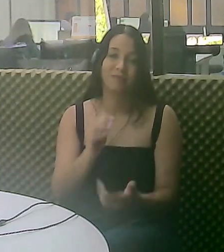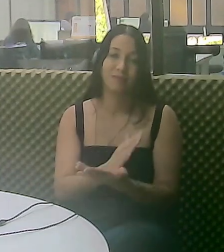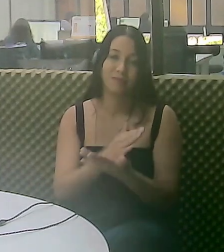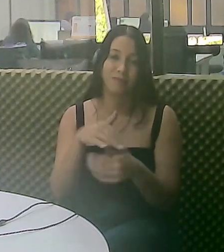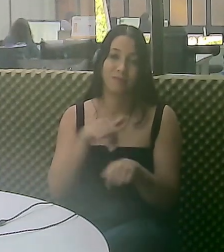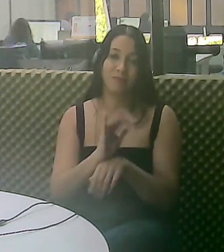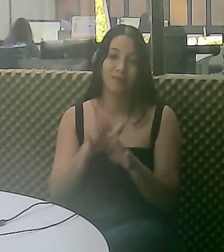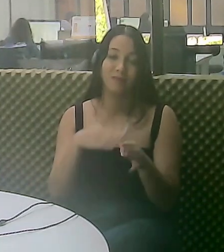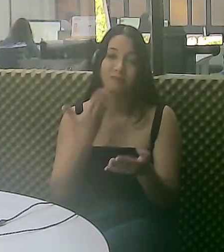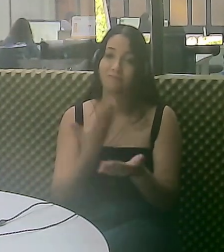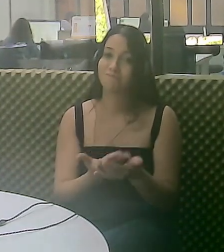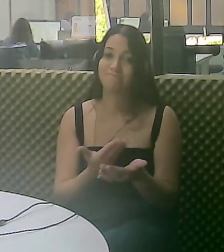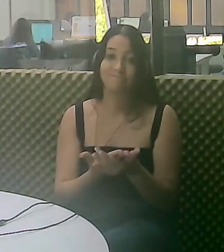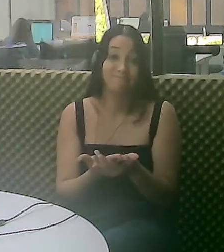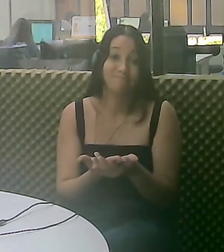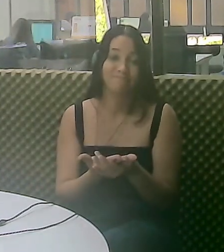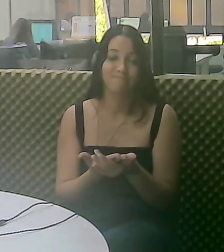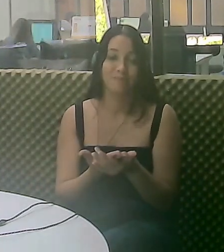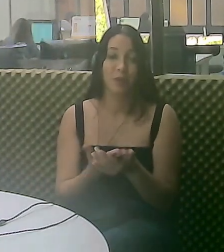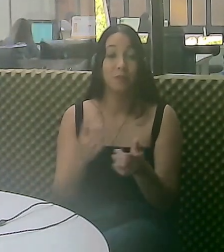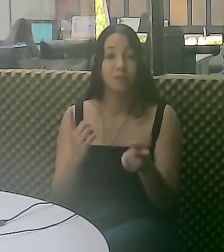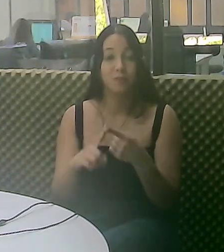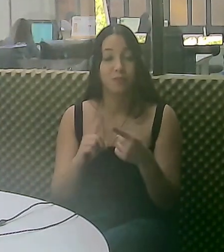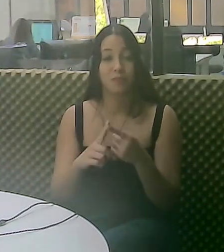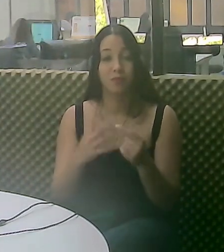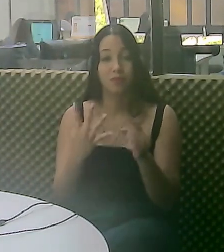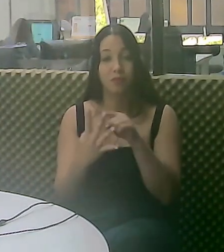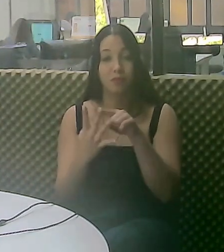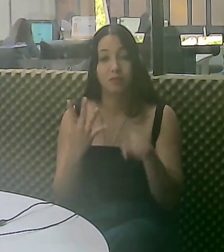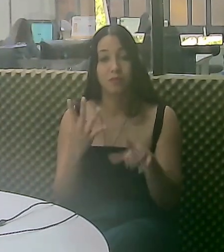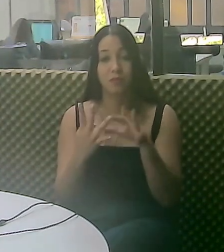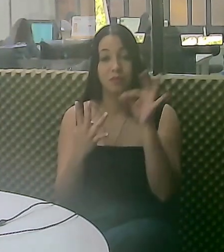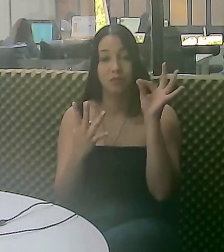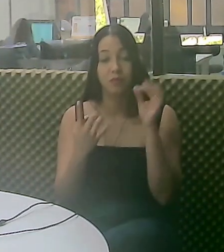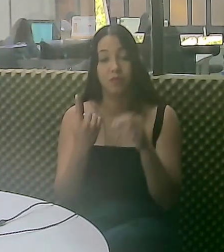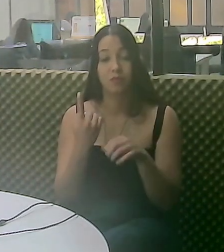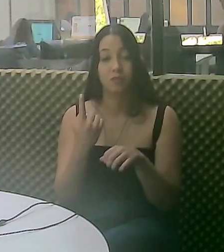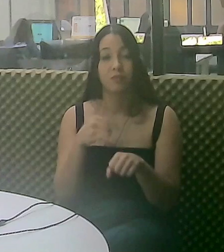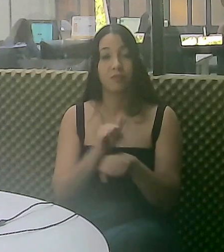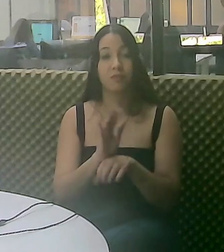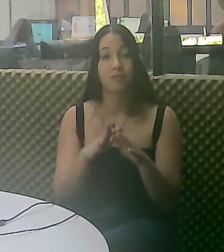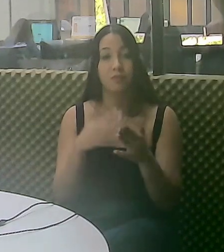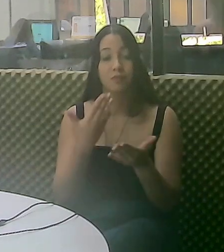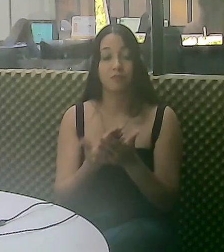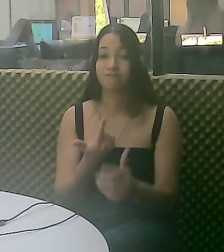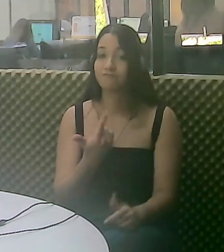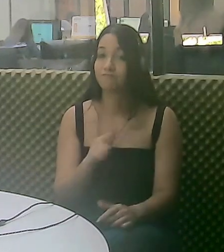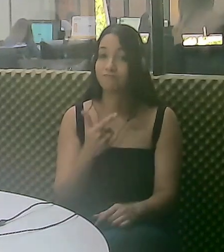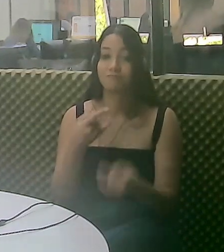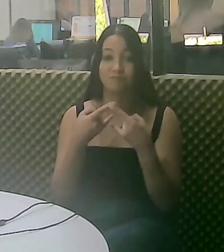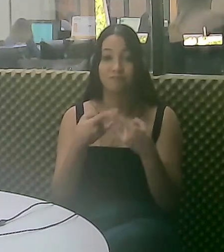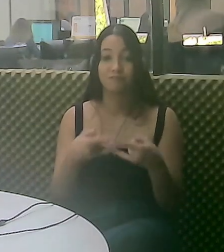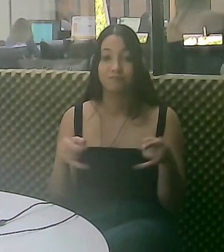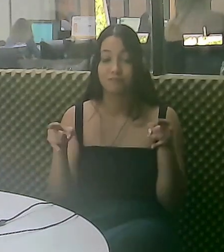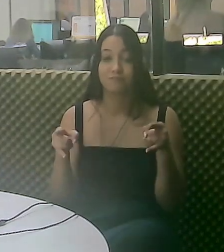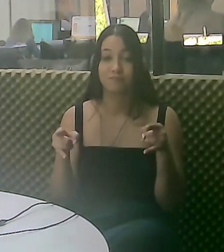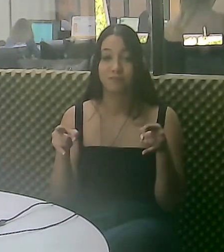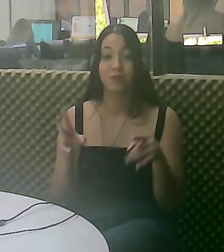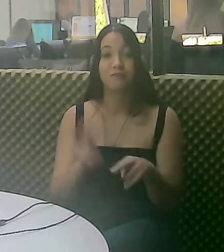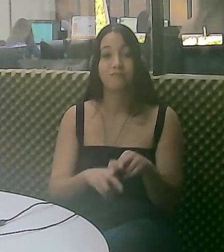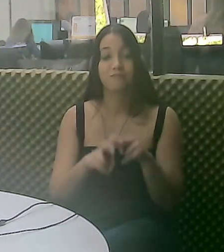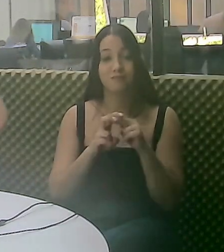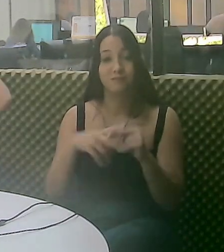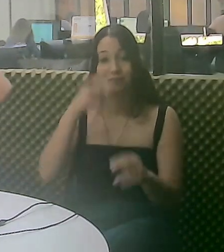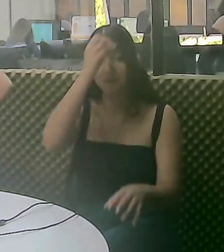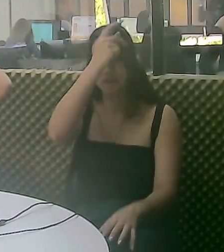vezes a Ana não aparece na escola. É porque ela é uma dentre quatro garotas que falta aula por não ter absorvente. Por isso,